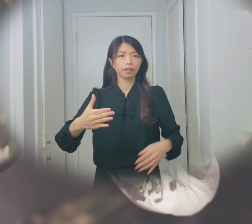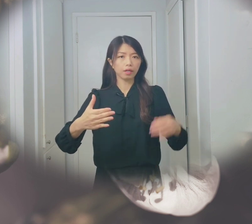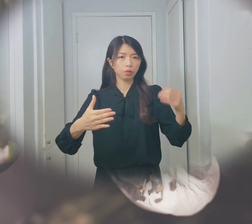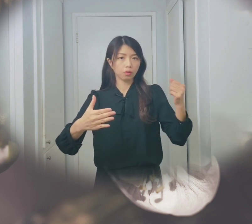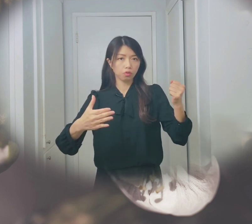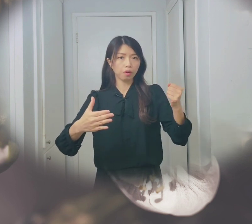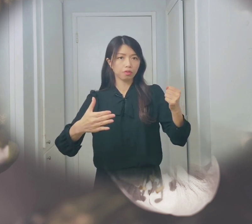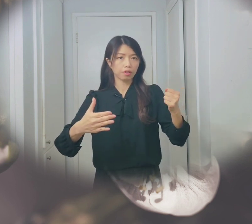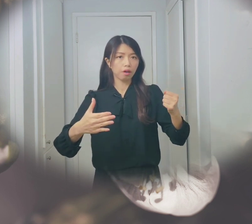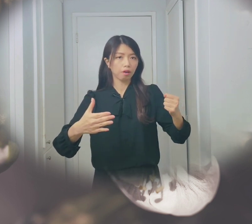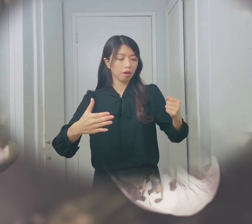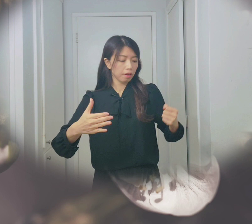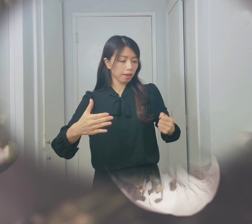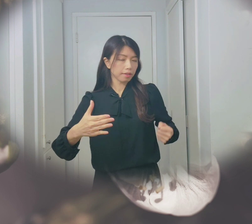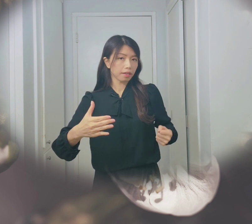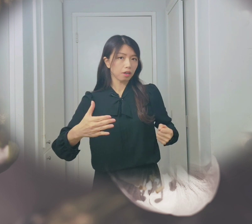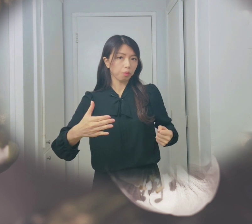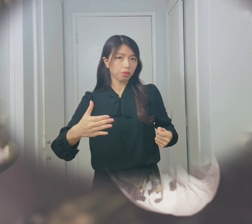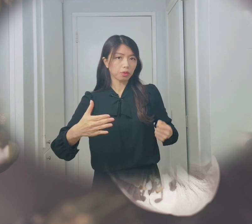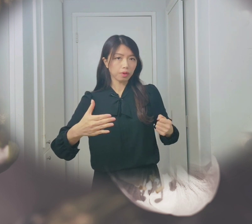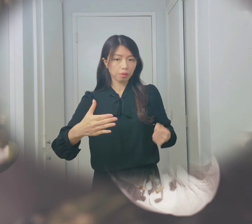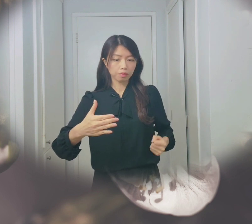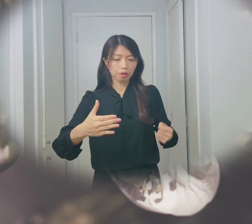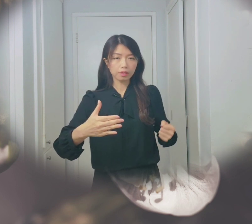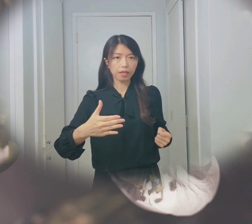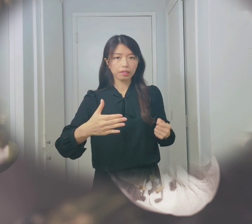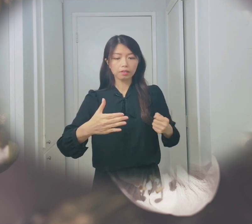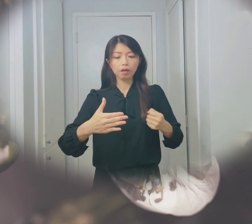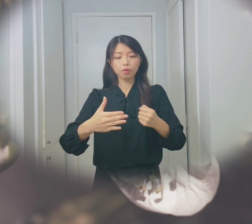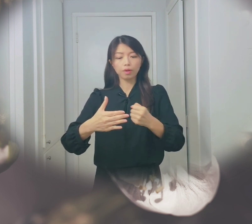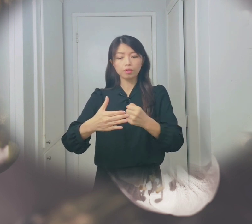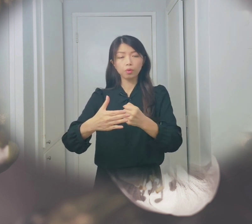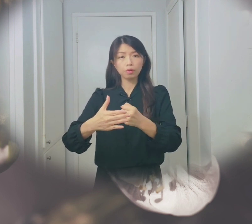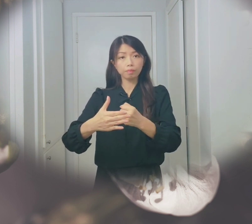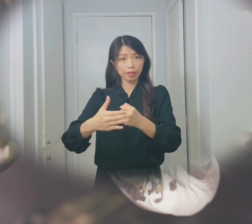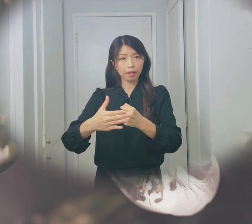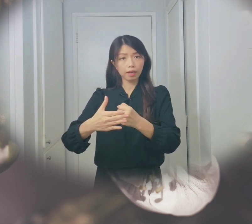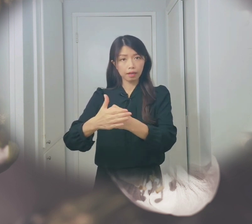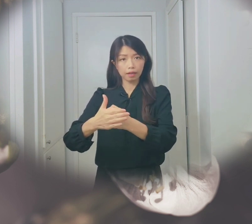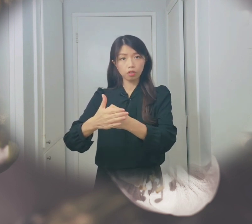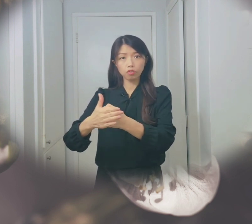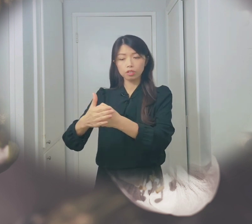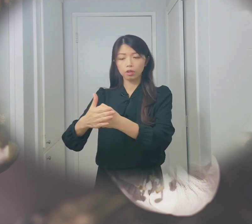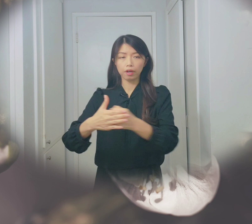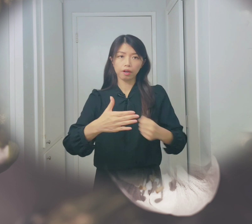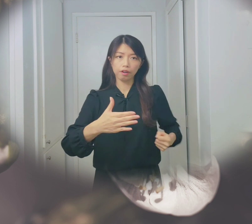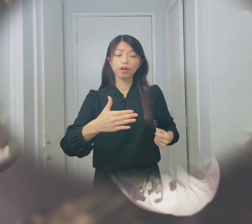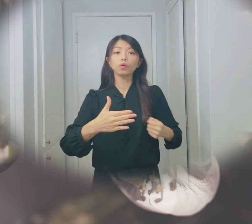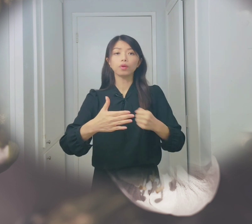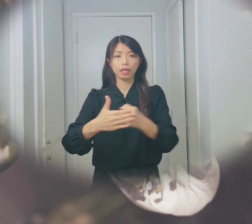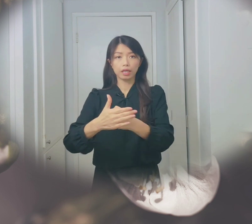세워주시고 다른 손은 주먹을 쥐셔서 살짝 이 옆구리 쪽에서부터 시작하셔서 왼손 바닥에 쳐주시는